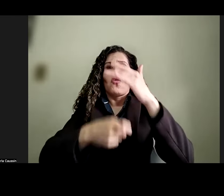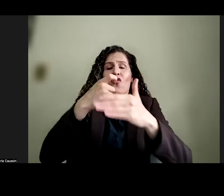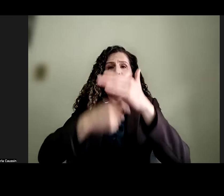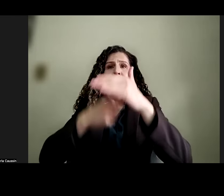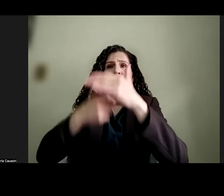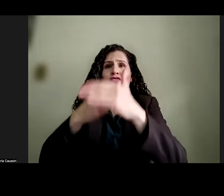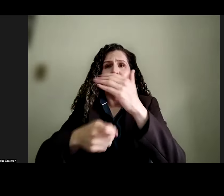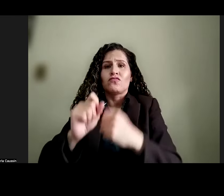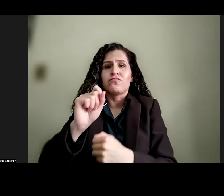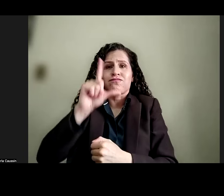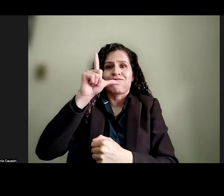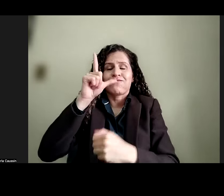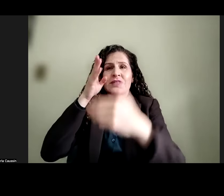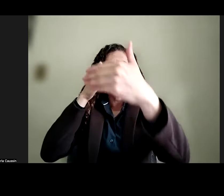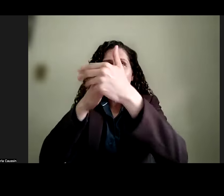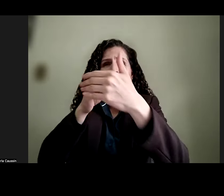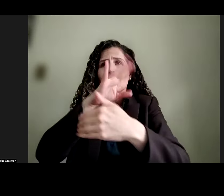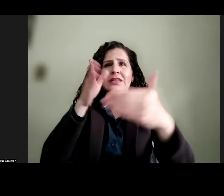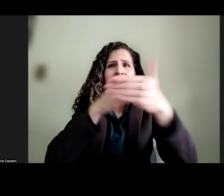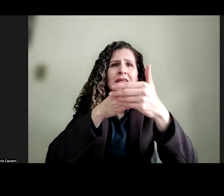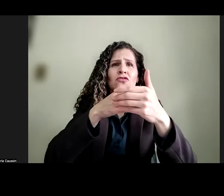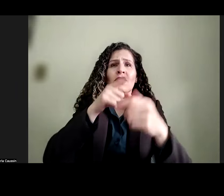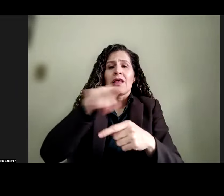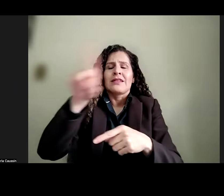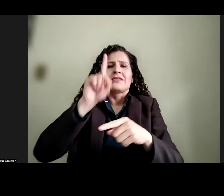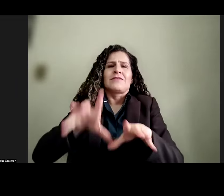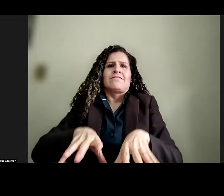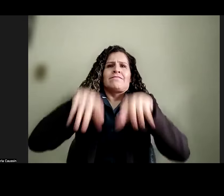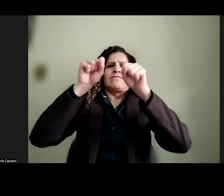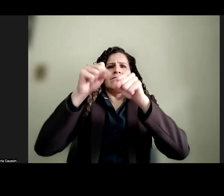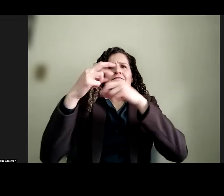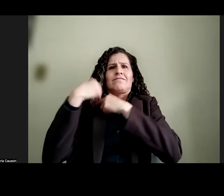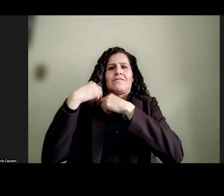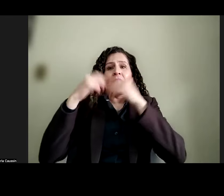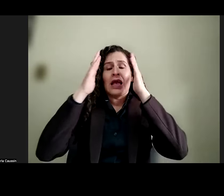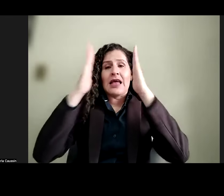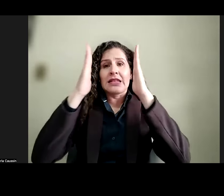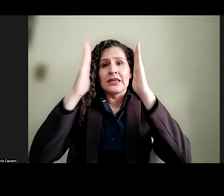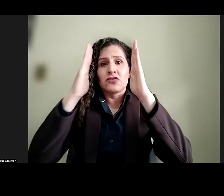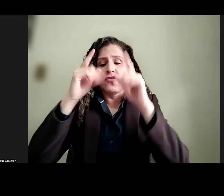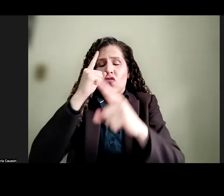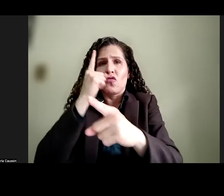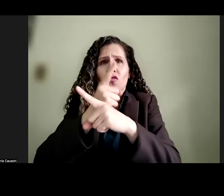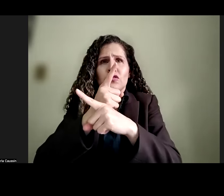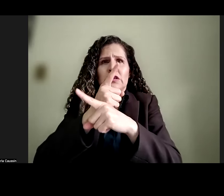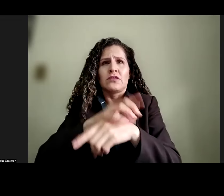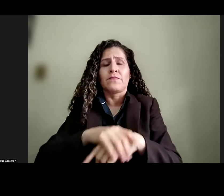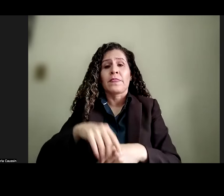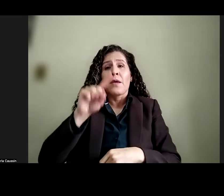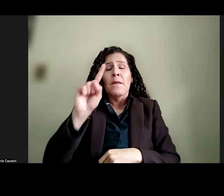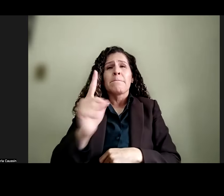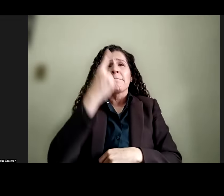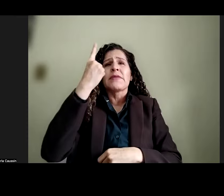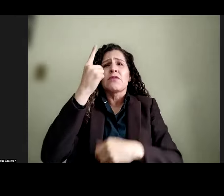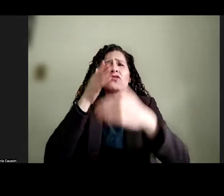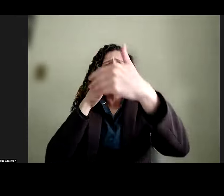en accesibilidad. El costo para las mujeres sordas para acceder a una salud es mucho más alto que para cualquier